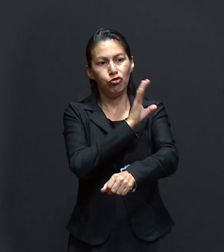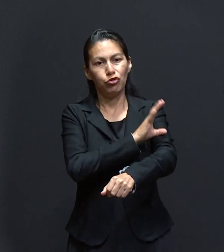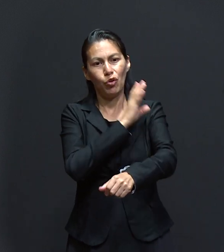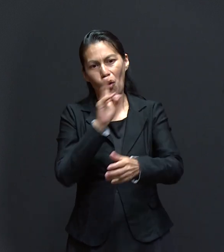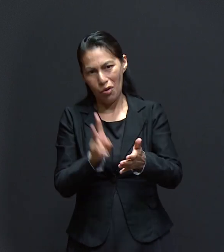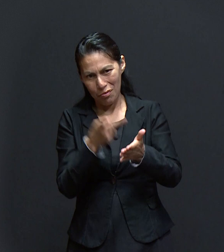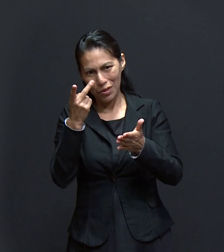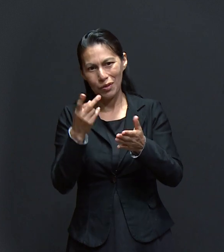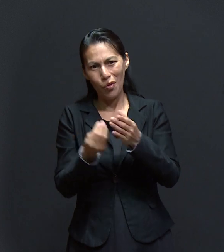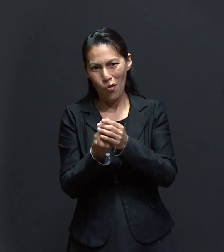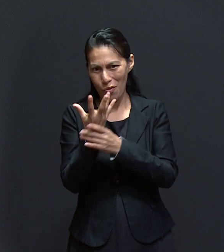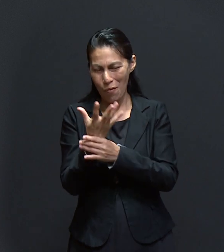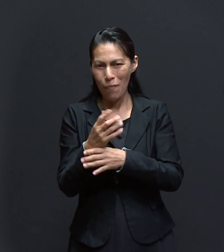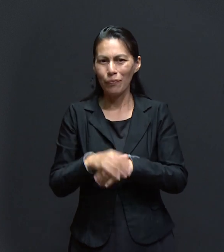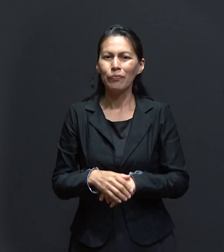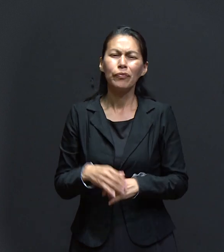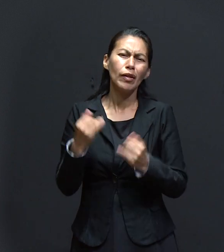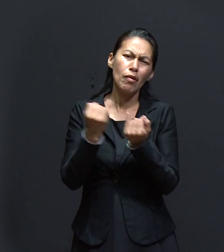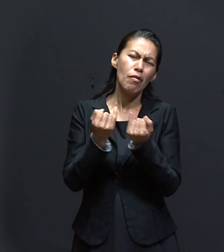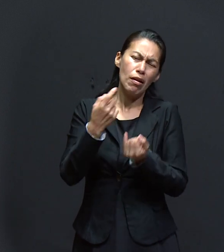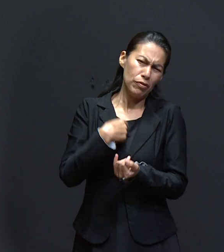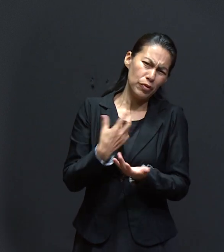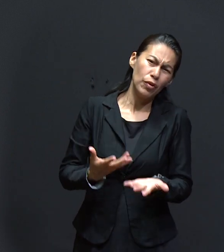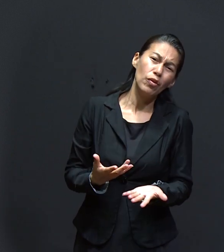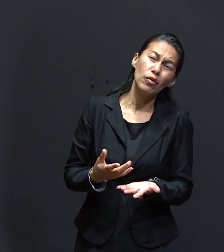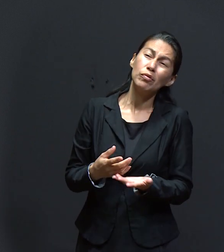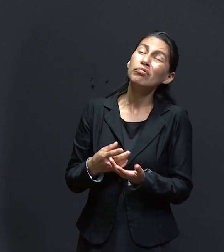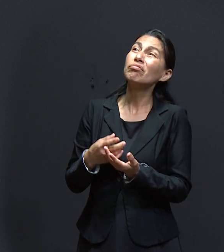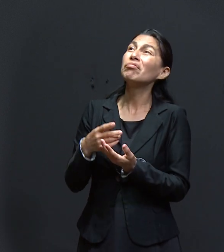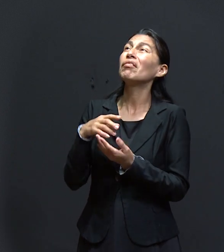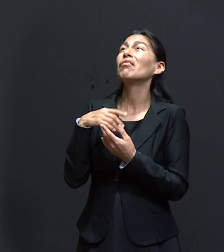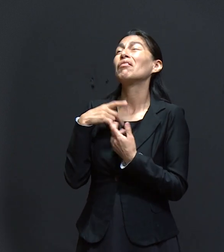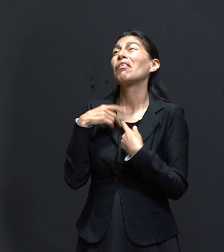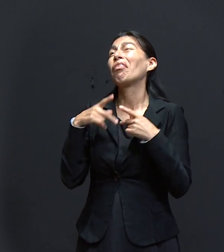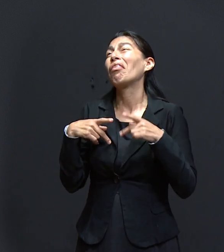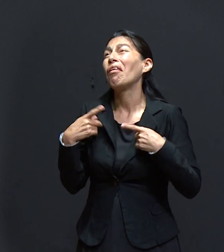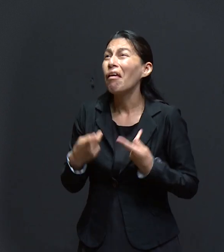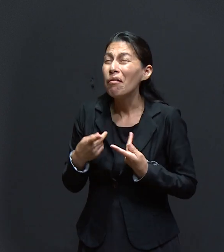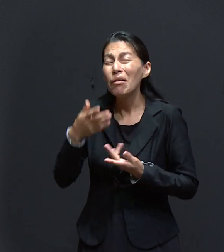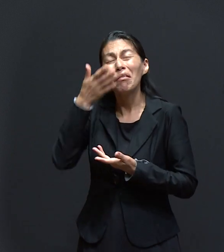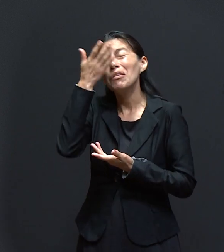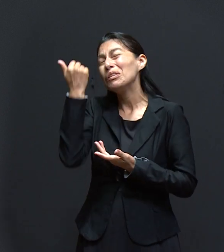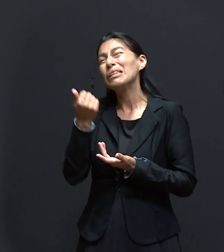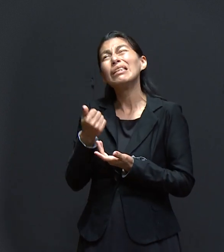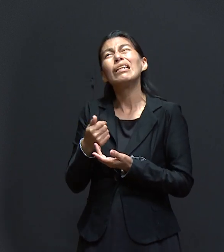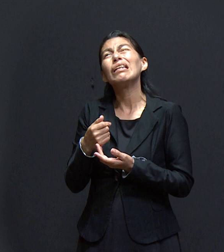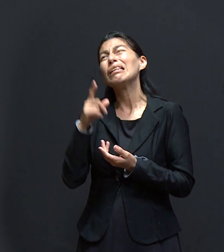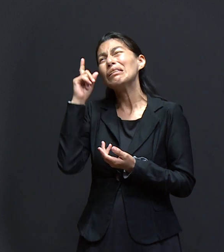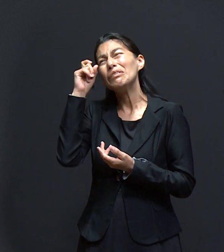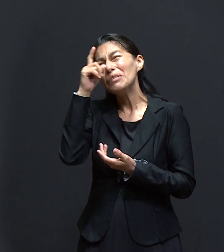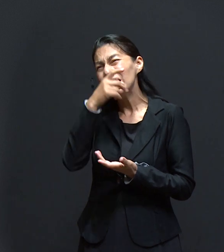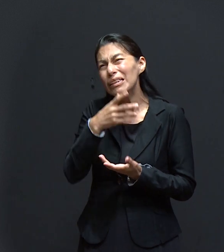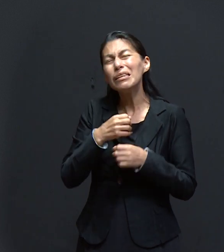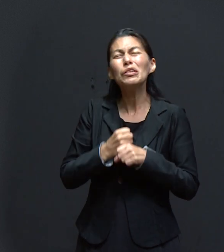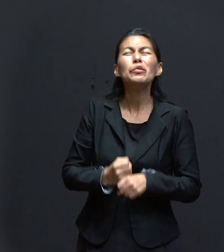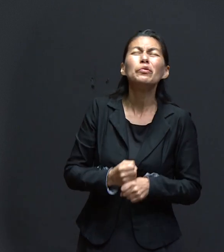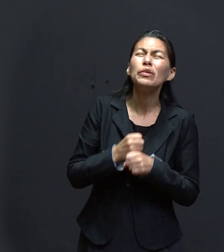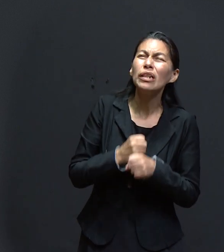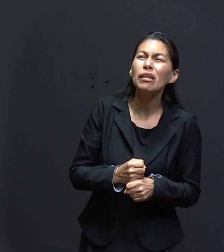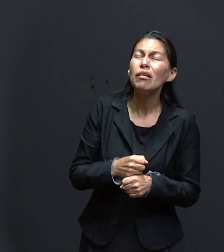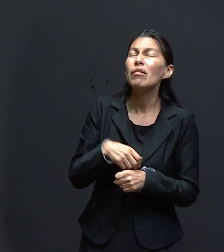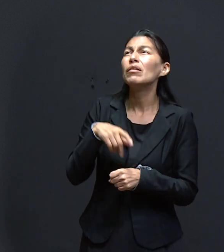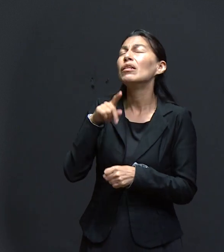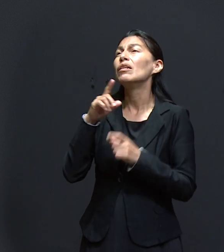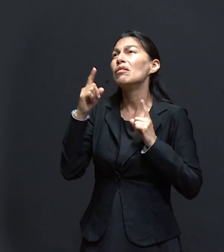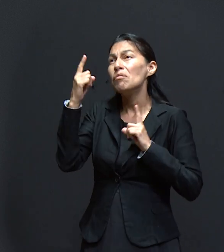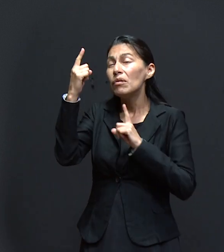dónde ir a rodillas y dices padre celestial ayuda yo no sé futuro y ya no sé qué me quema